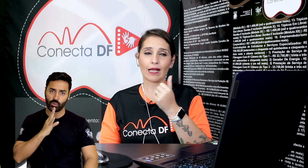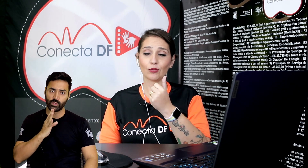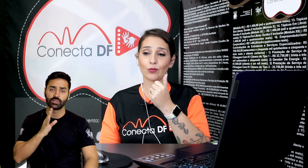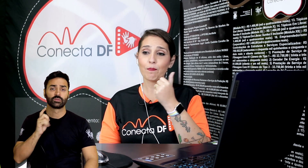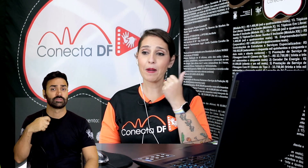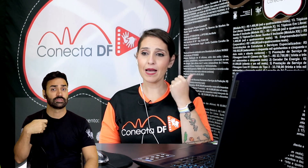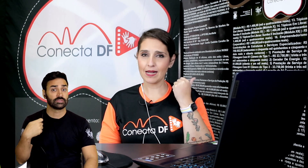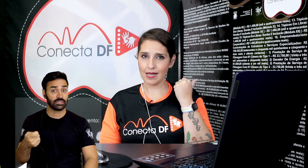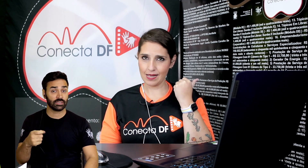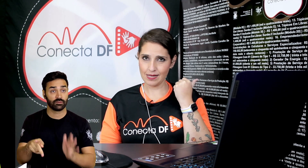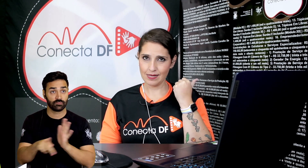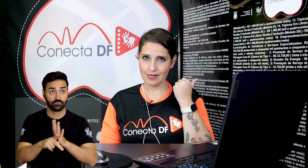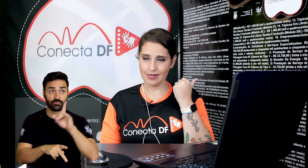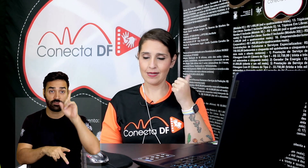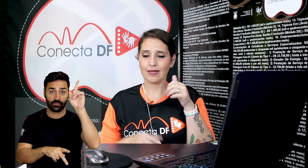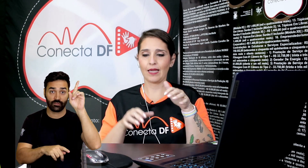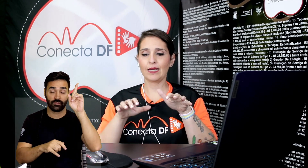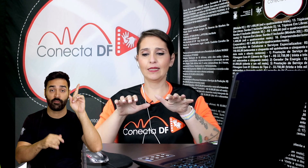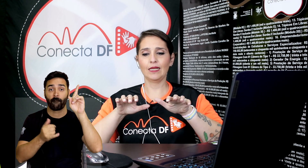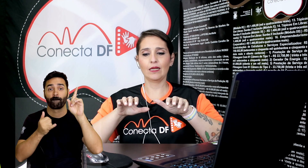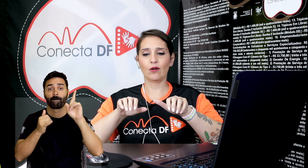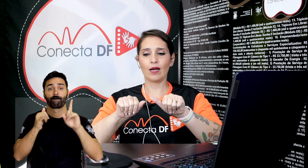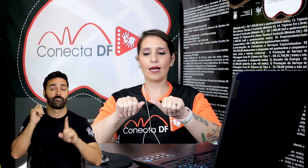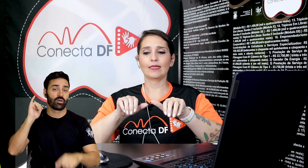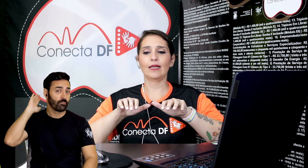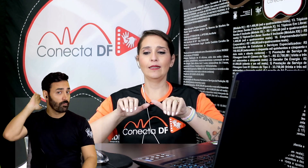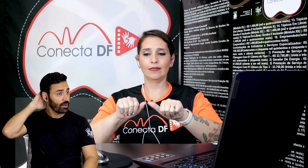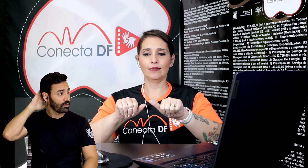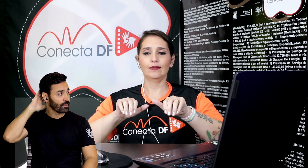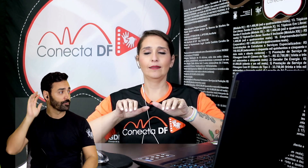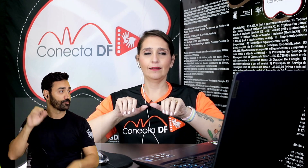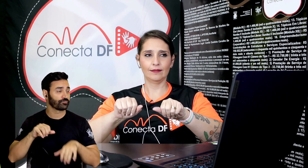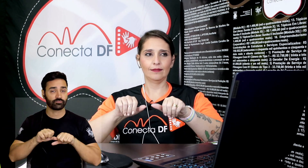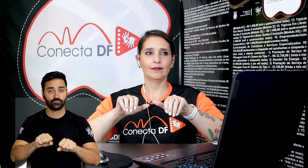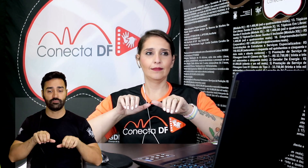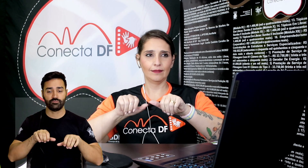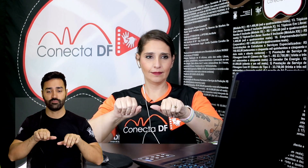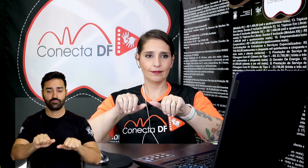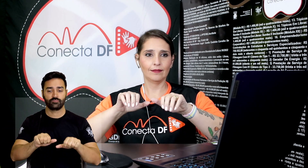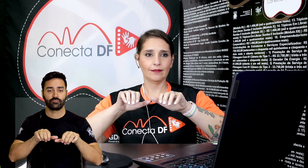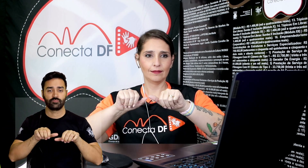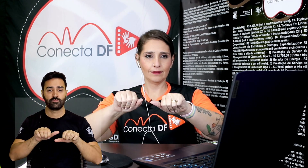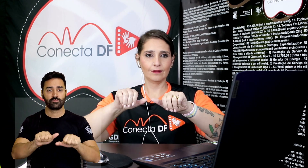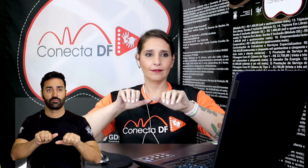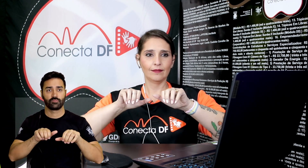que é usado no Pará, que é esse aqui, ó, açaí.